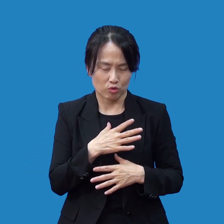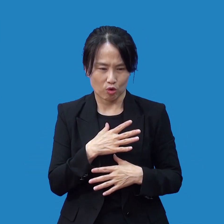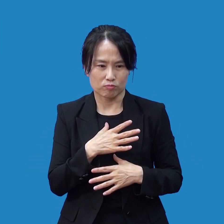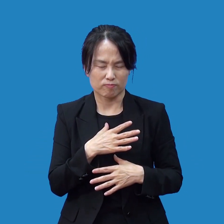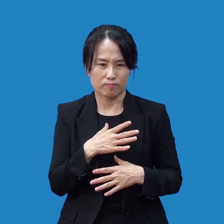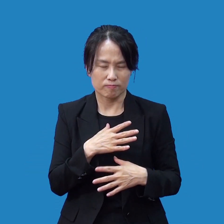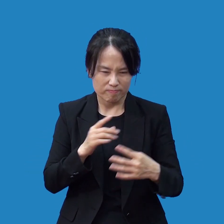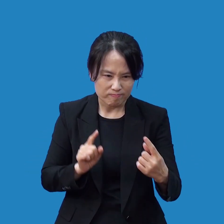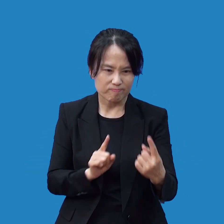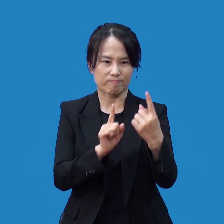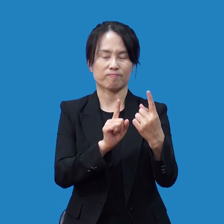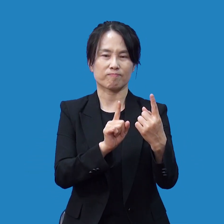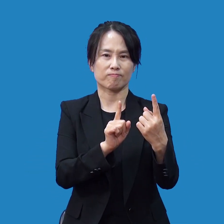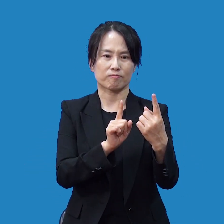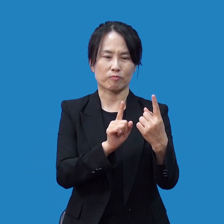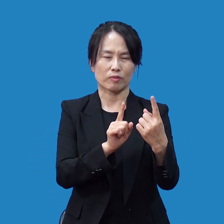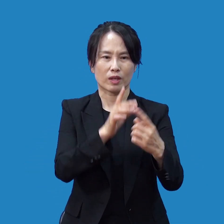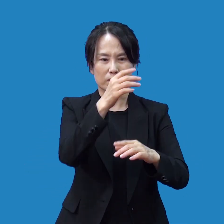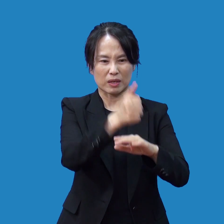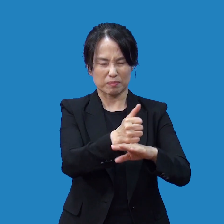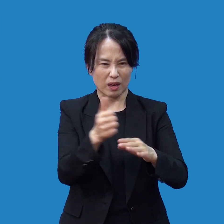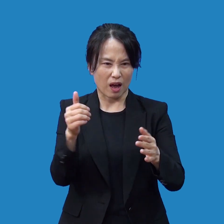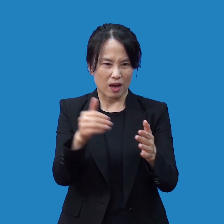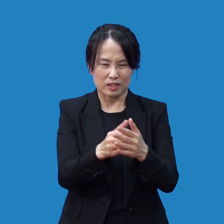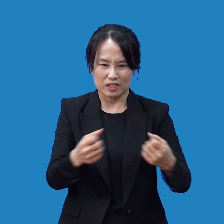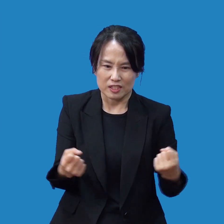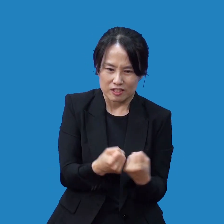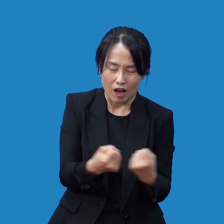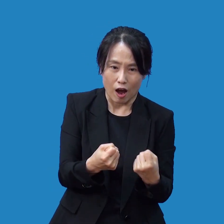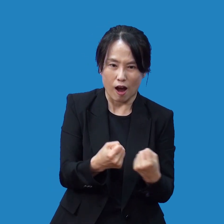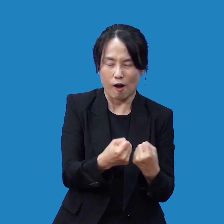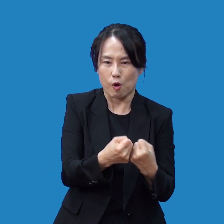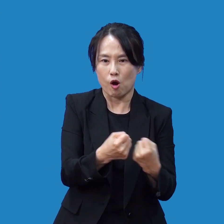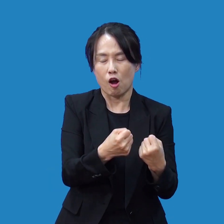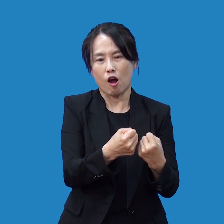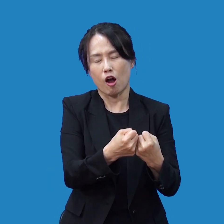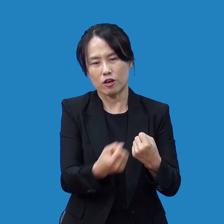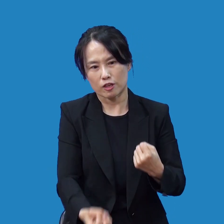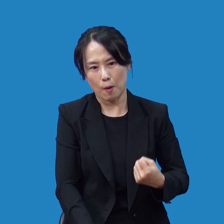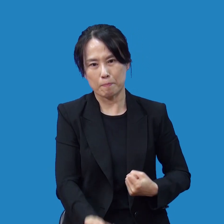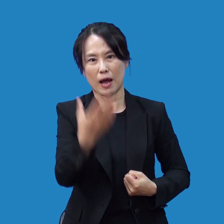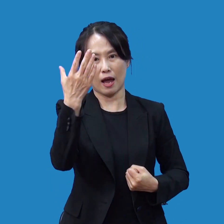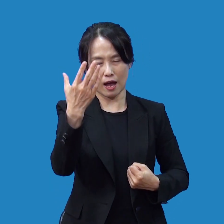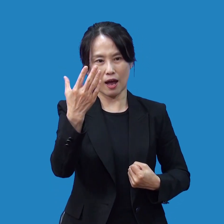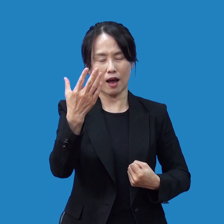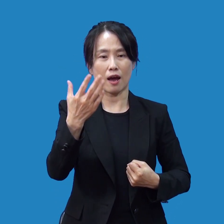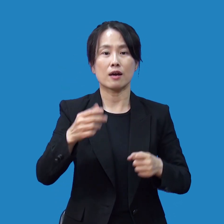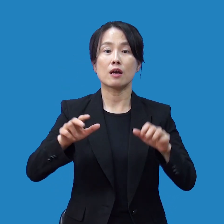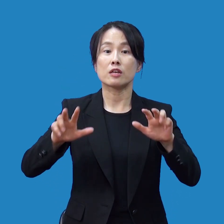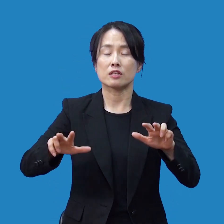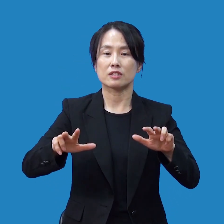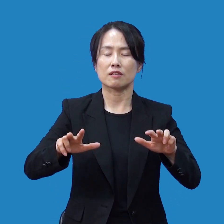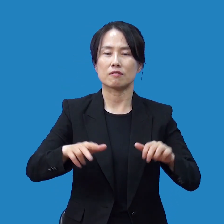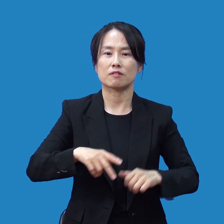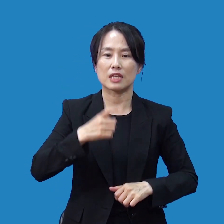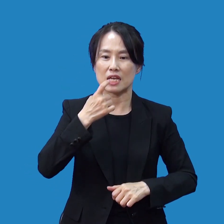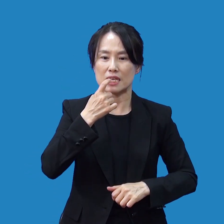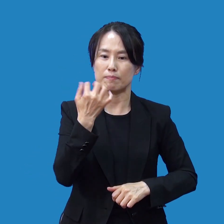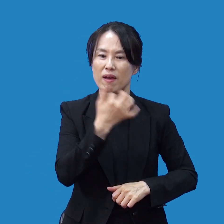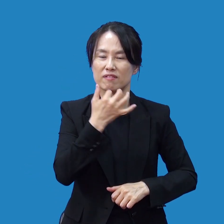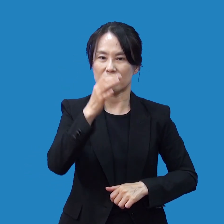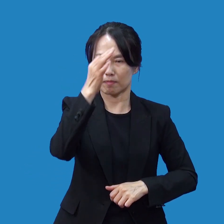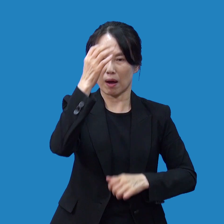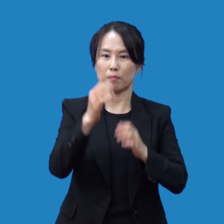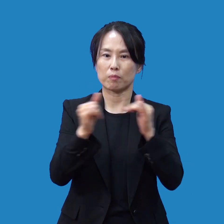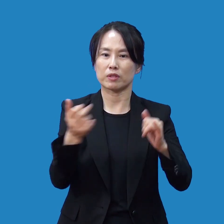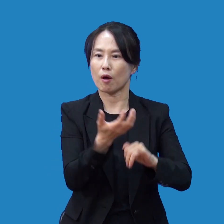맞붙어 가지고 끝까지 밑바닥으로 내려가서 싸워서 이기고 난 다음에 회색의 마법사가 아니라 백색의 마법사라는